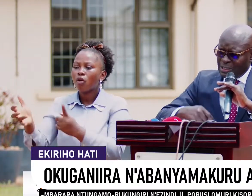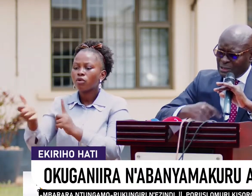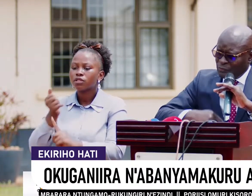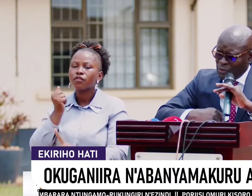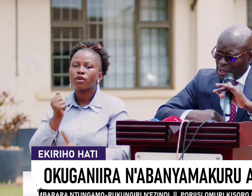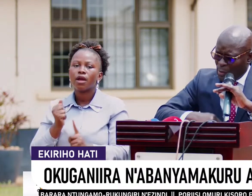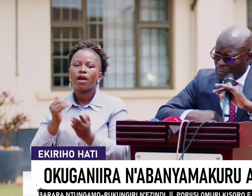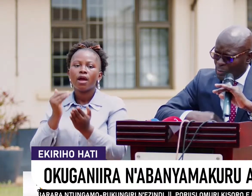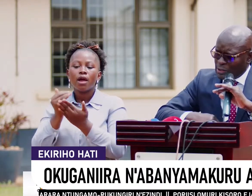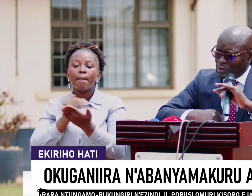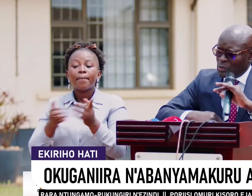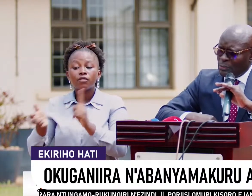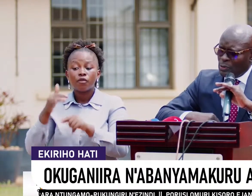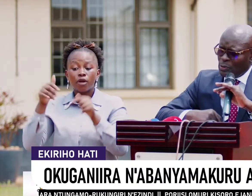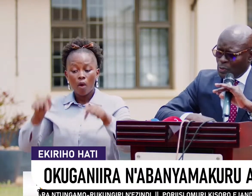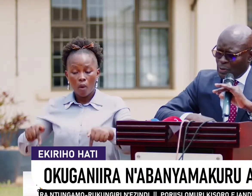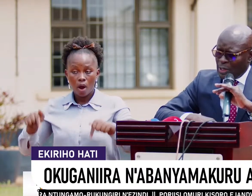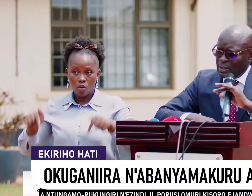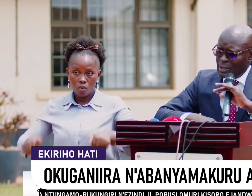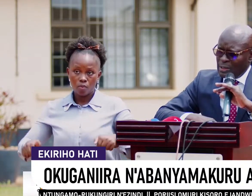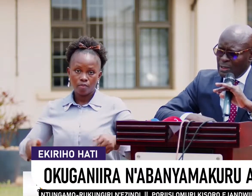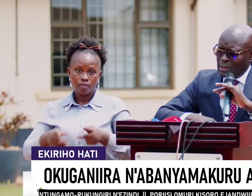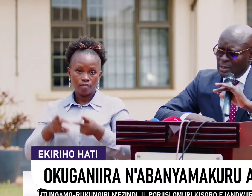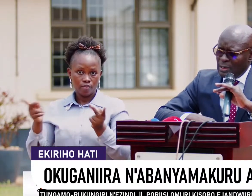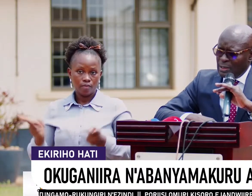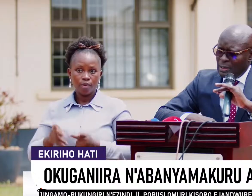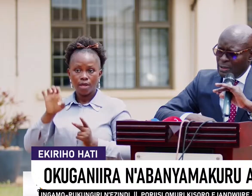ozifuna bajja zifunira wano mu kakiiko k'ebyokulonda